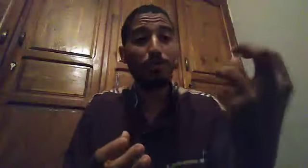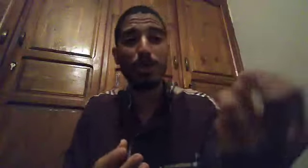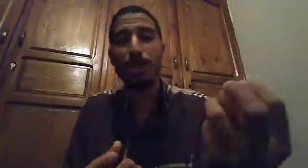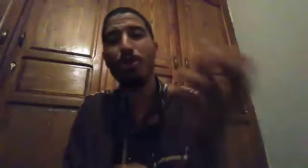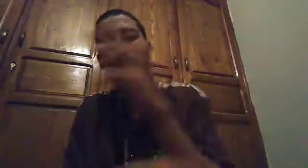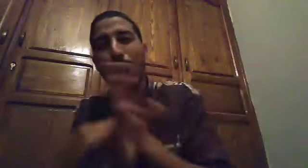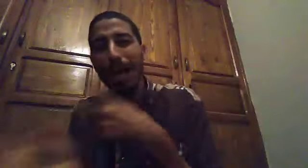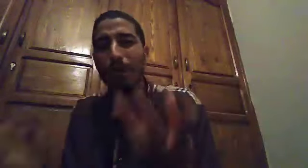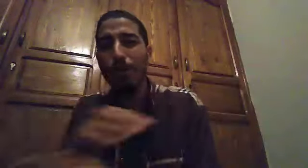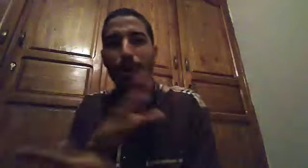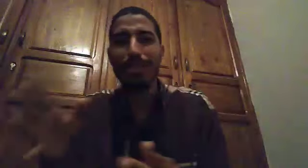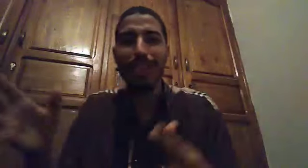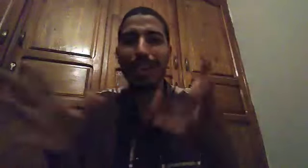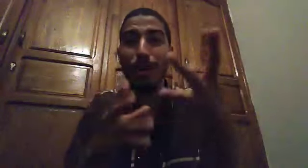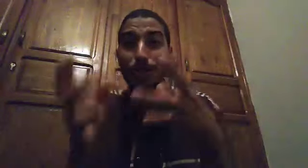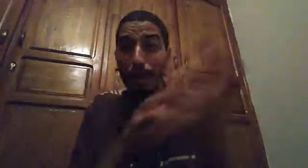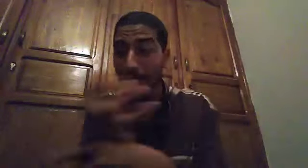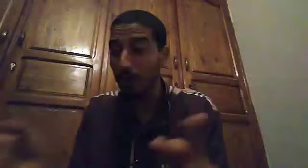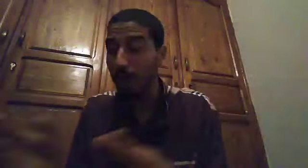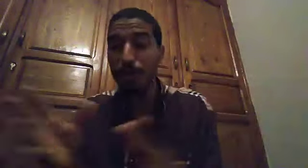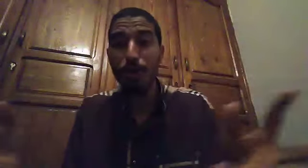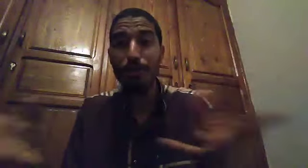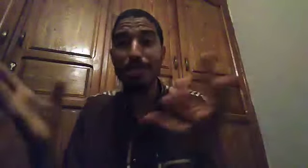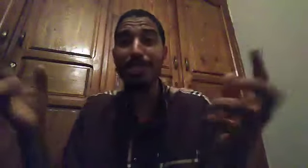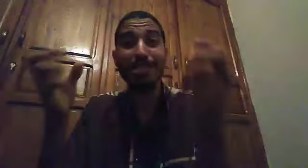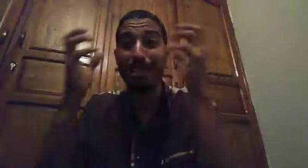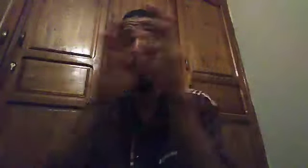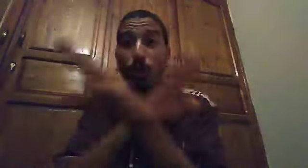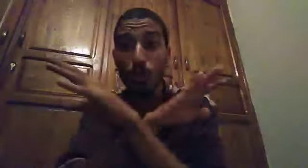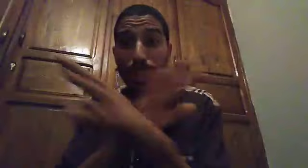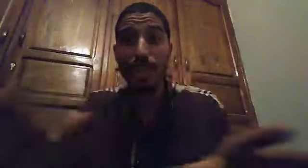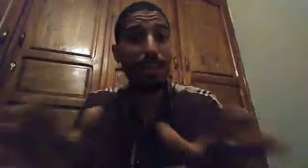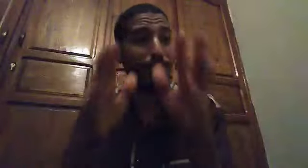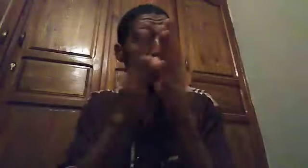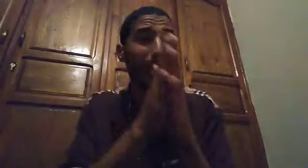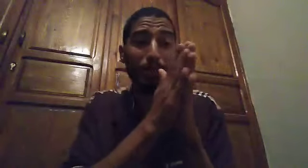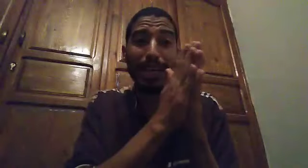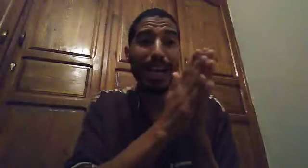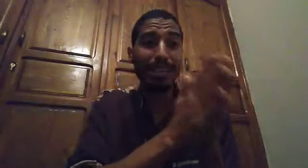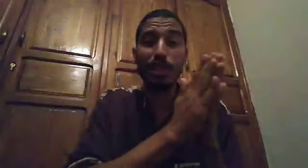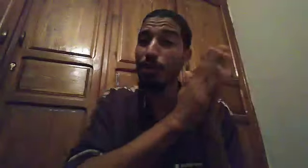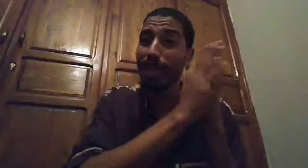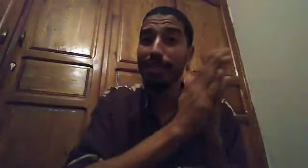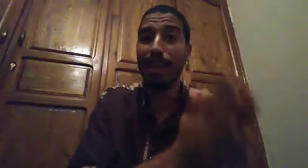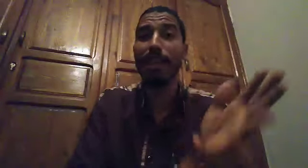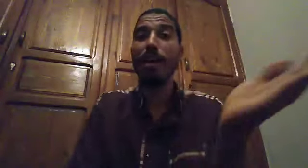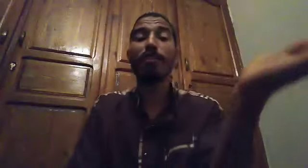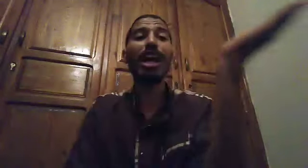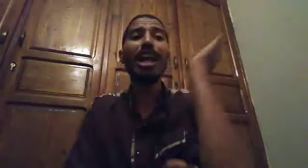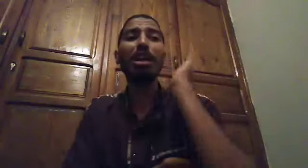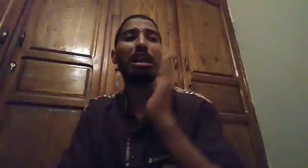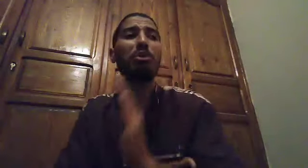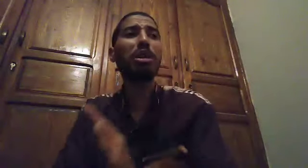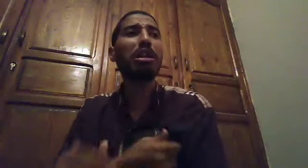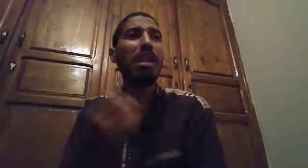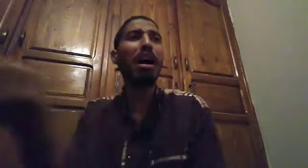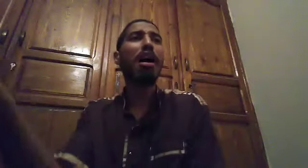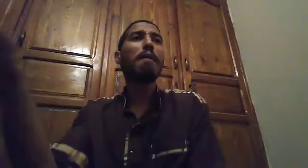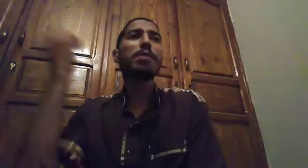شد الكره وبغيره وبواحد الطريقه والطبع طور ديال الكره مع ميسي برجليه ما متعودينش عليها، فهنا كيلخص لكم هذاك الضغط. فكاع اللي يطلع يقول لك لا ميسي ما